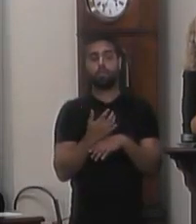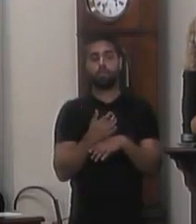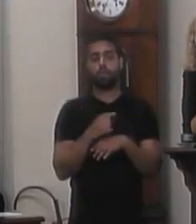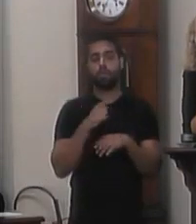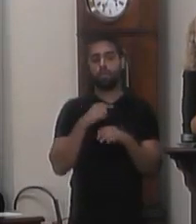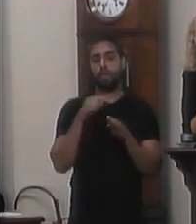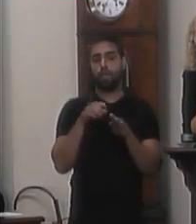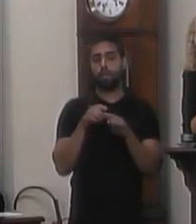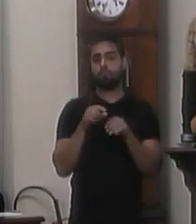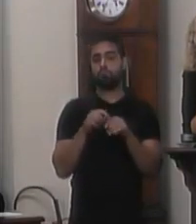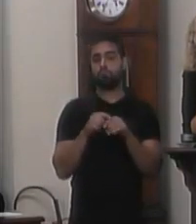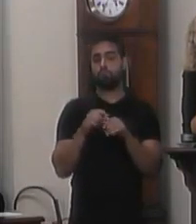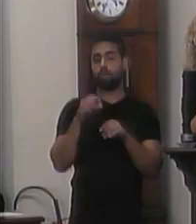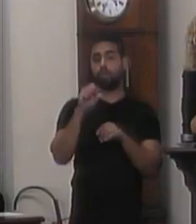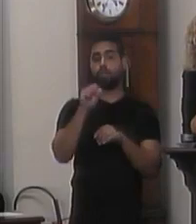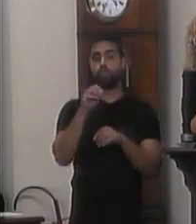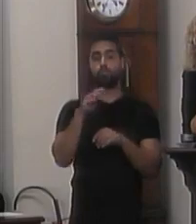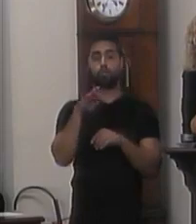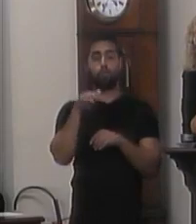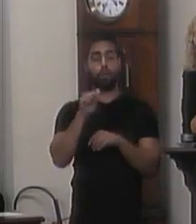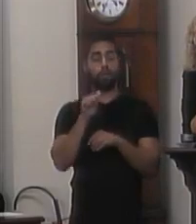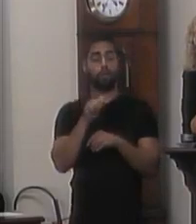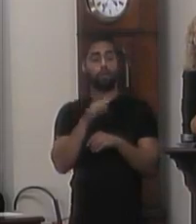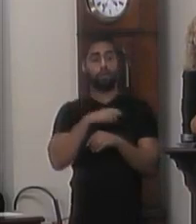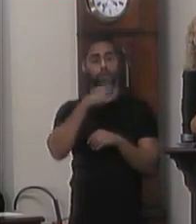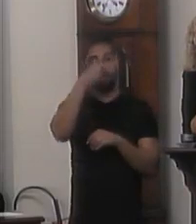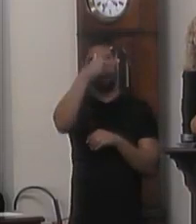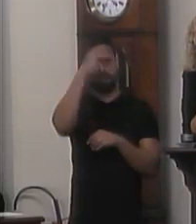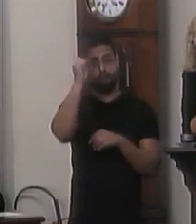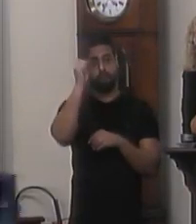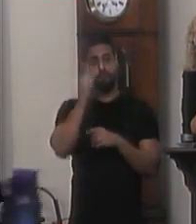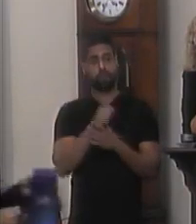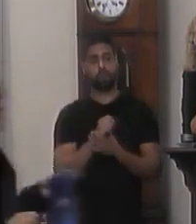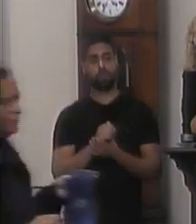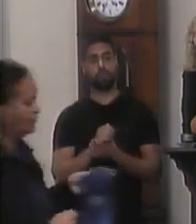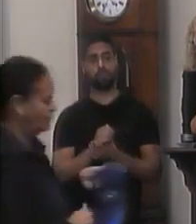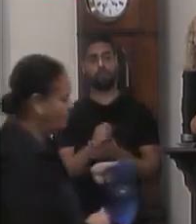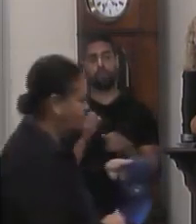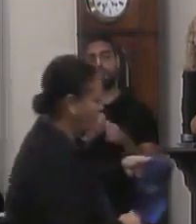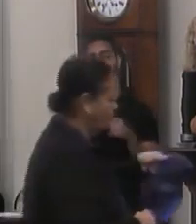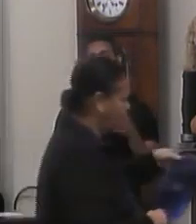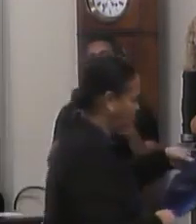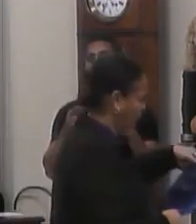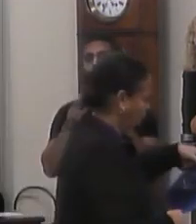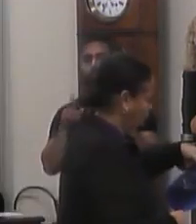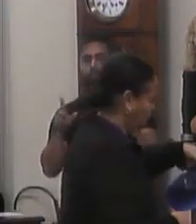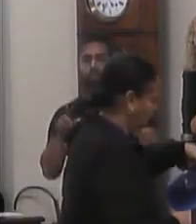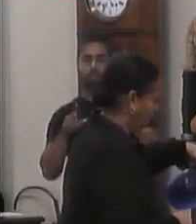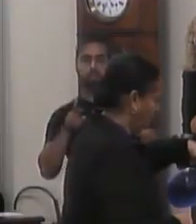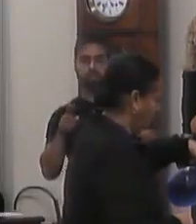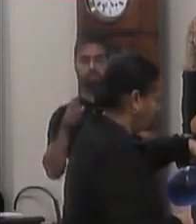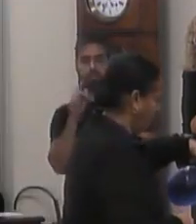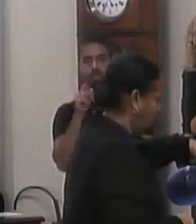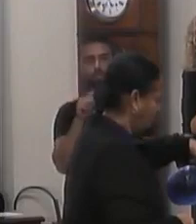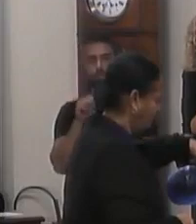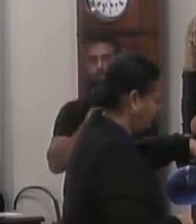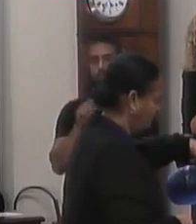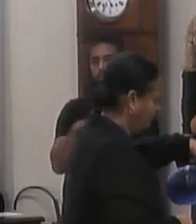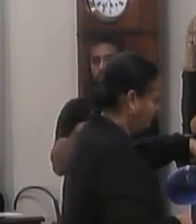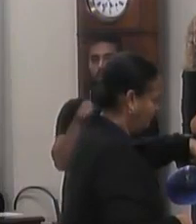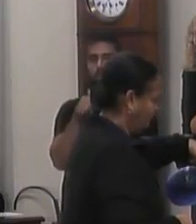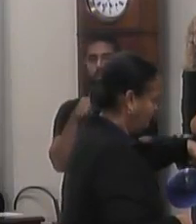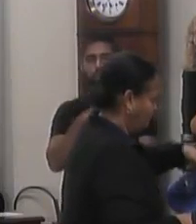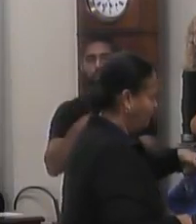sobra. A prefeitura teve como fazer algumas coisas diferentes com esse dinheiro? Alguma melhoria para a nossa